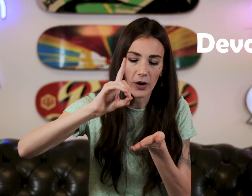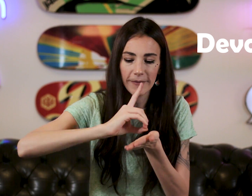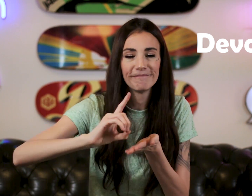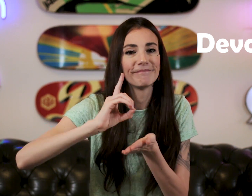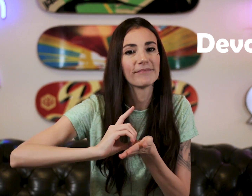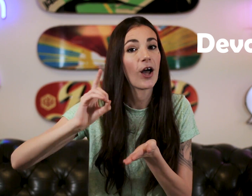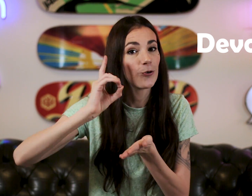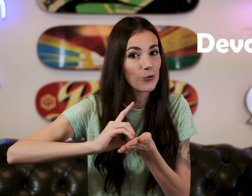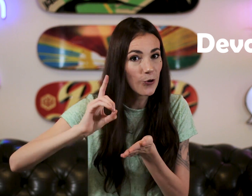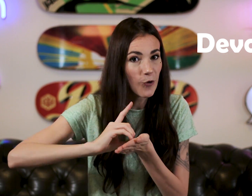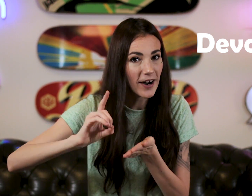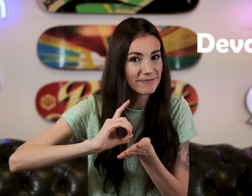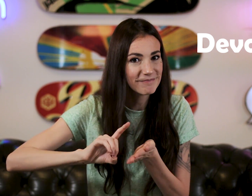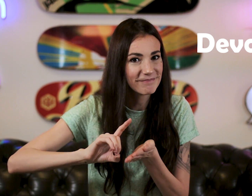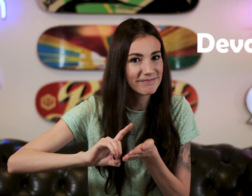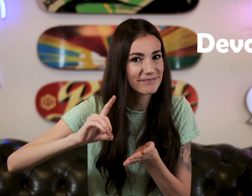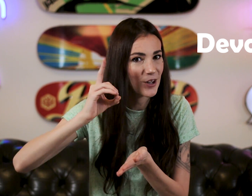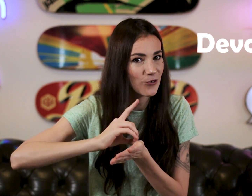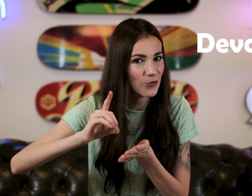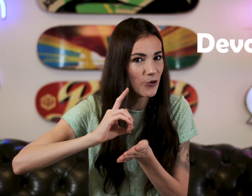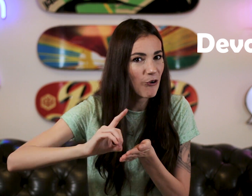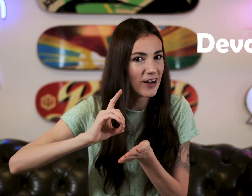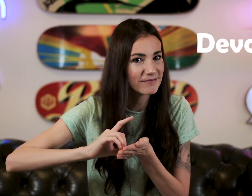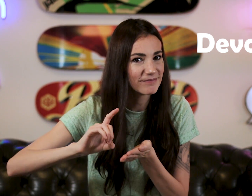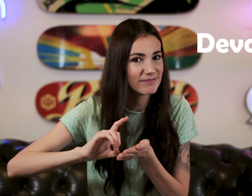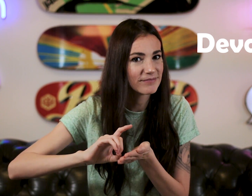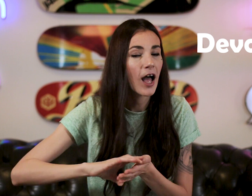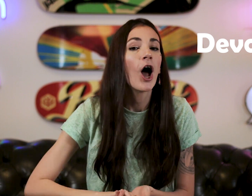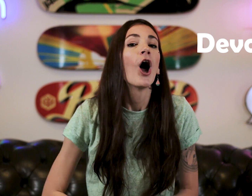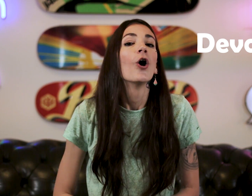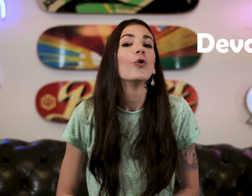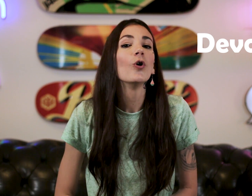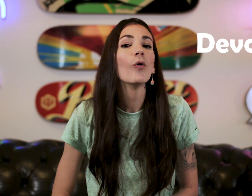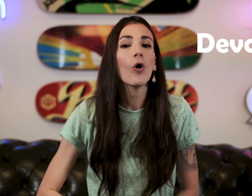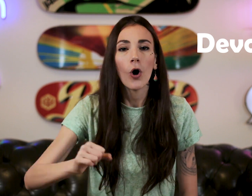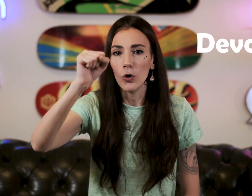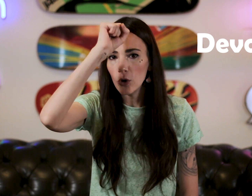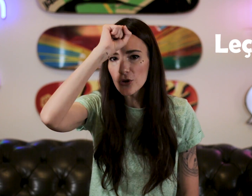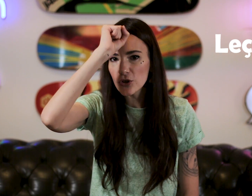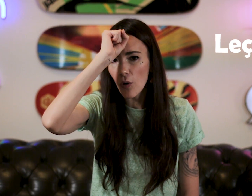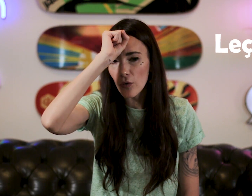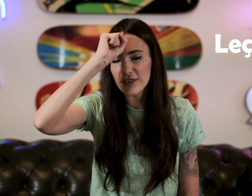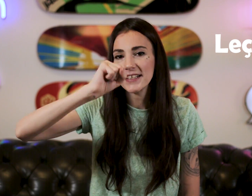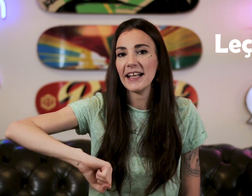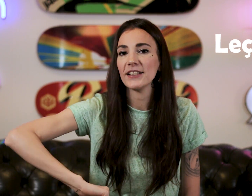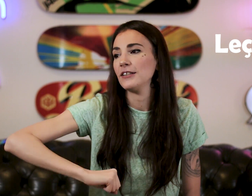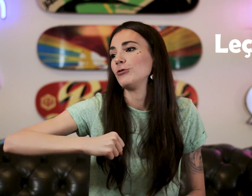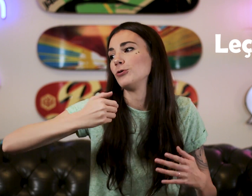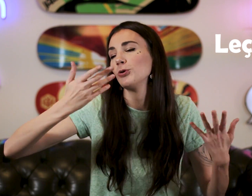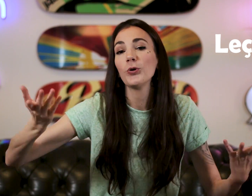devoir. Devoir. Devoir. Le mot leçon, c'est que là, le truc qu'on